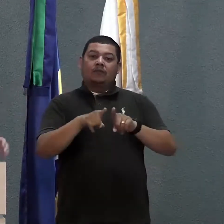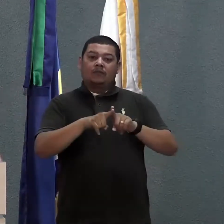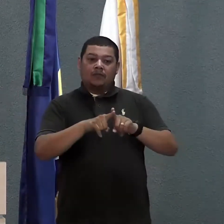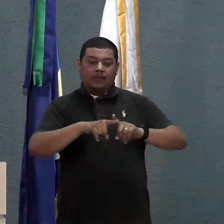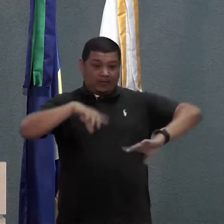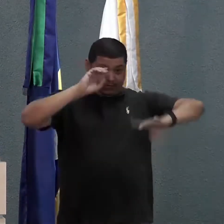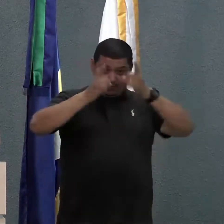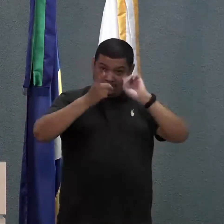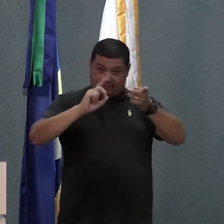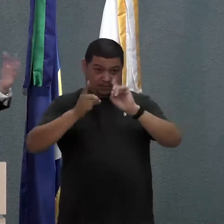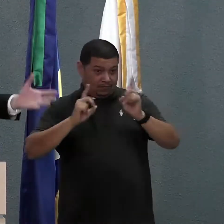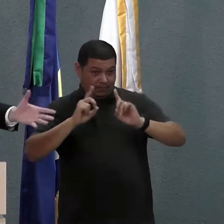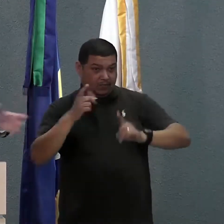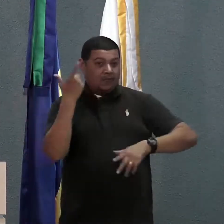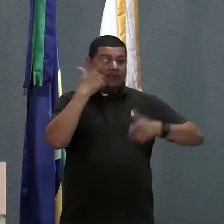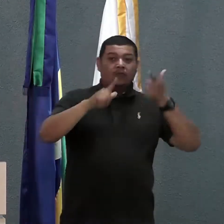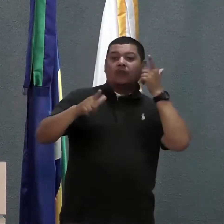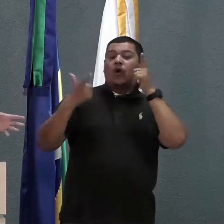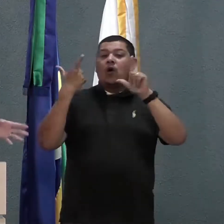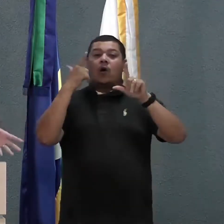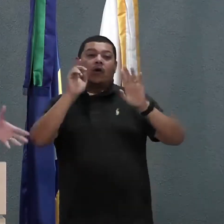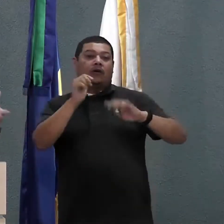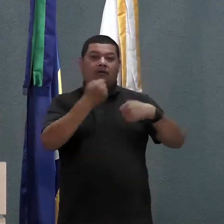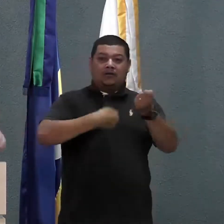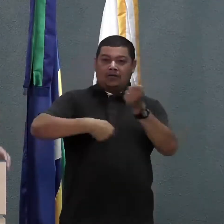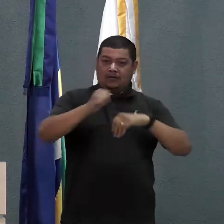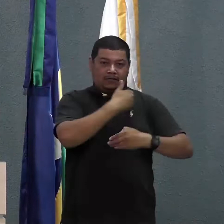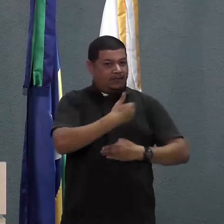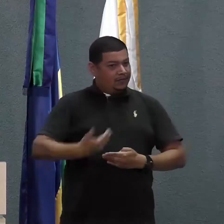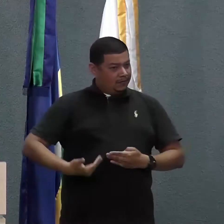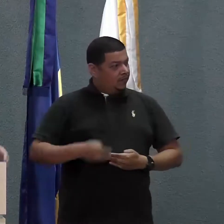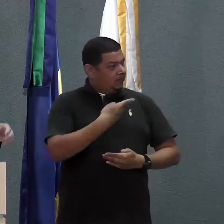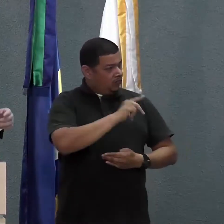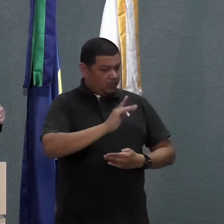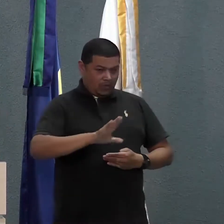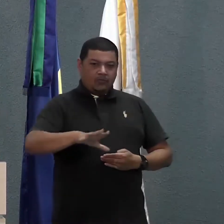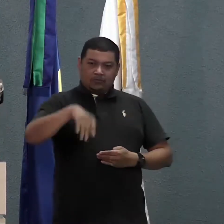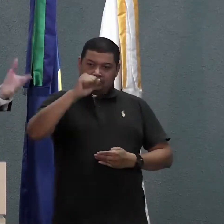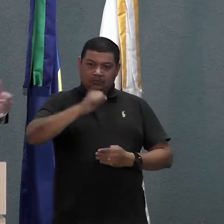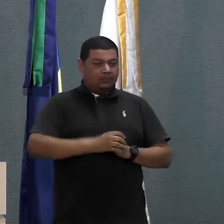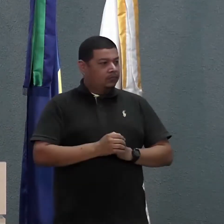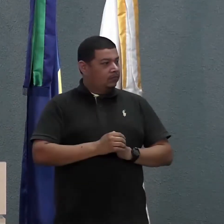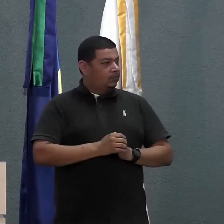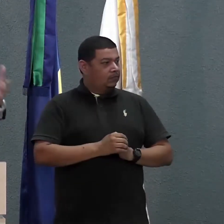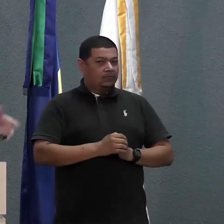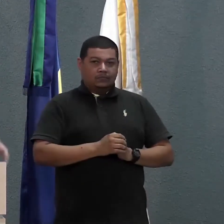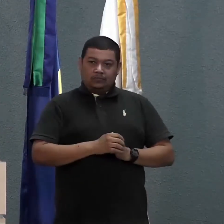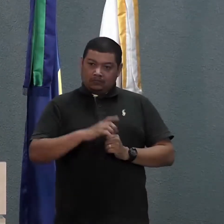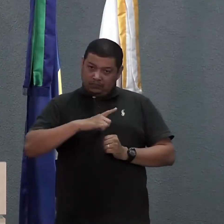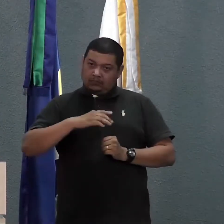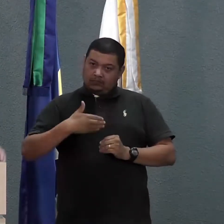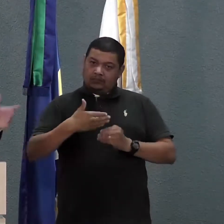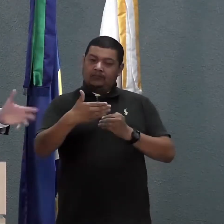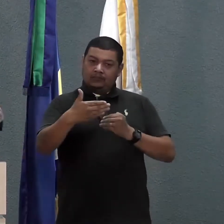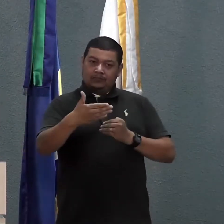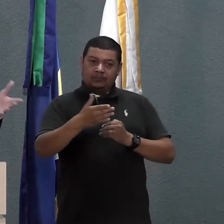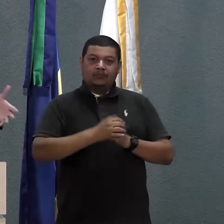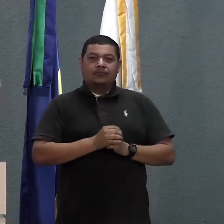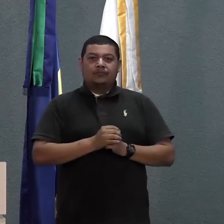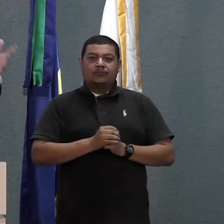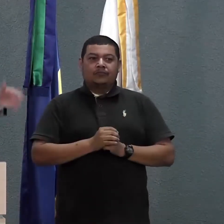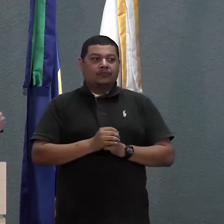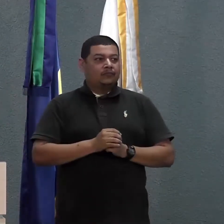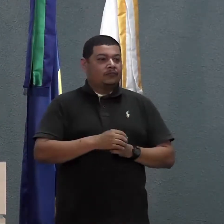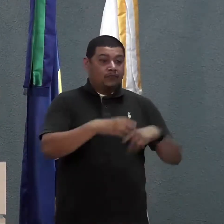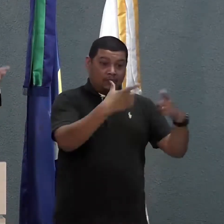buscando em cada área, né? Dentro da administração, tenho certeza que você tem conseguido conduzir bem e se socorrendo, né, de técnicos em